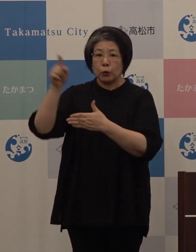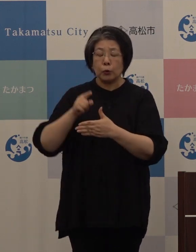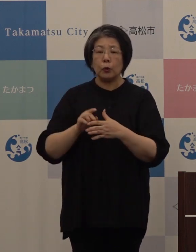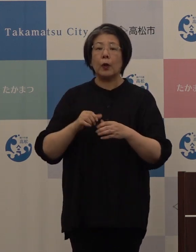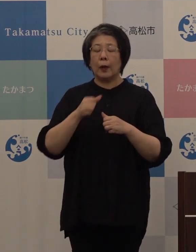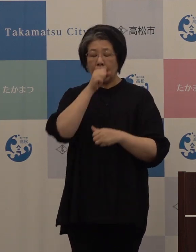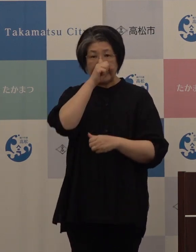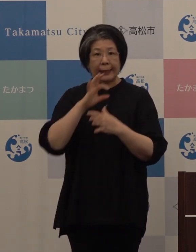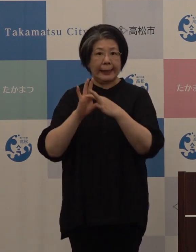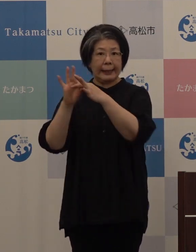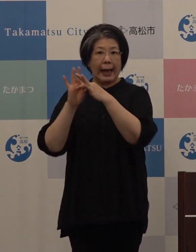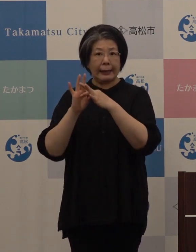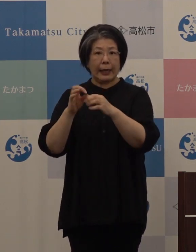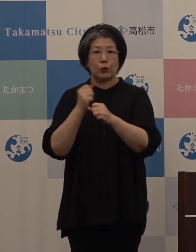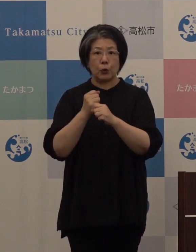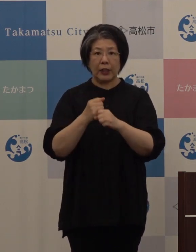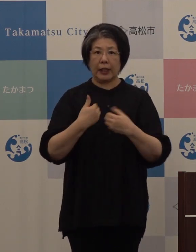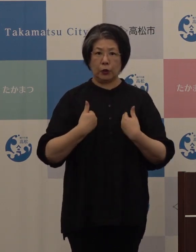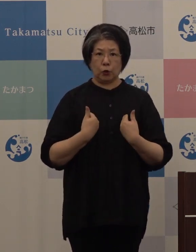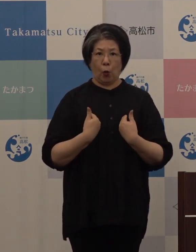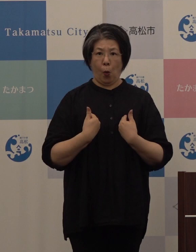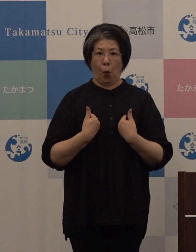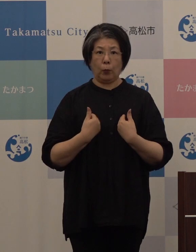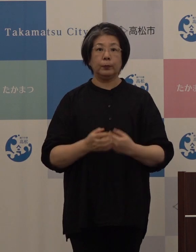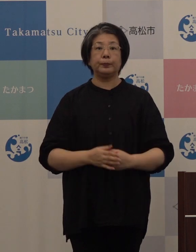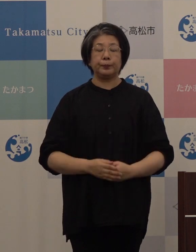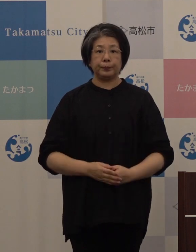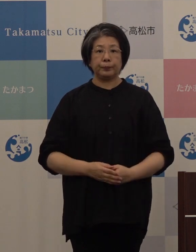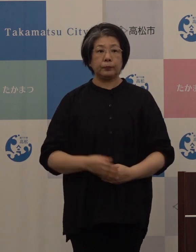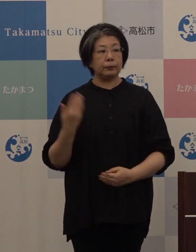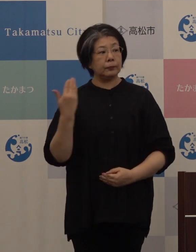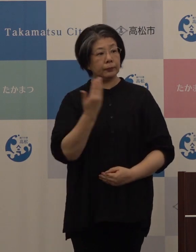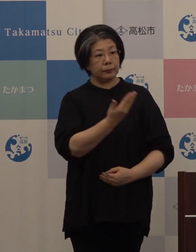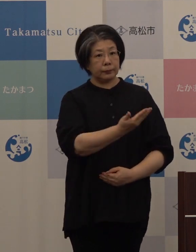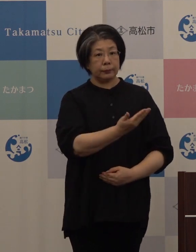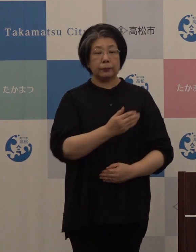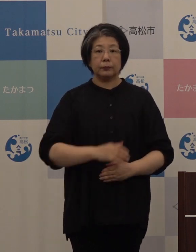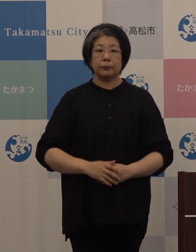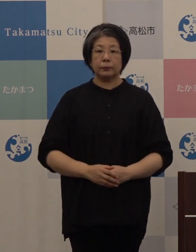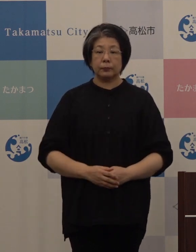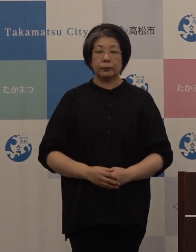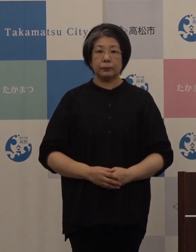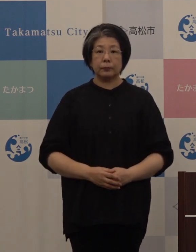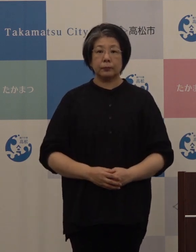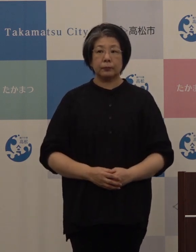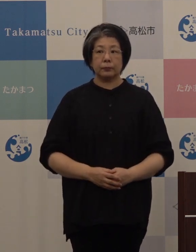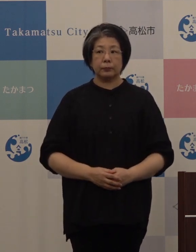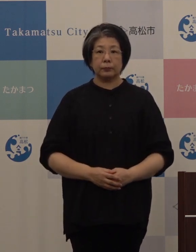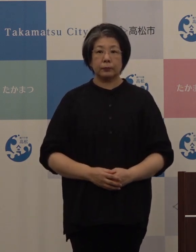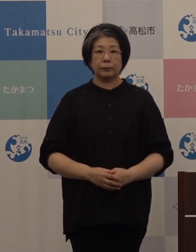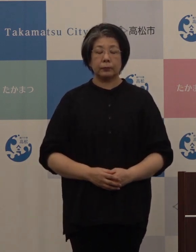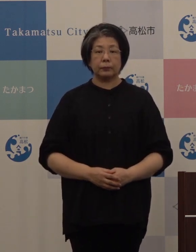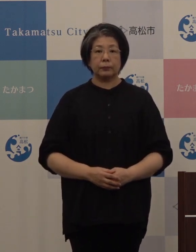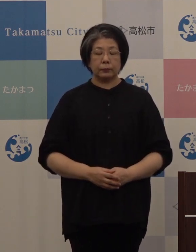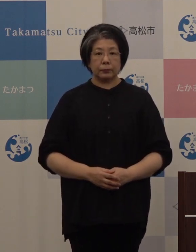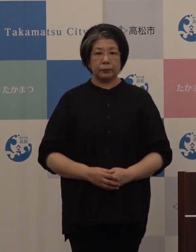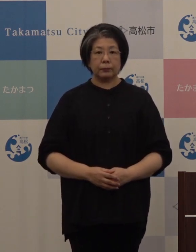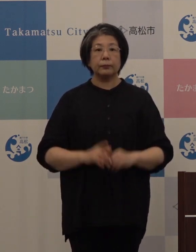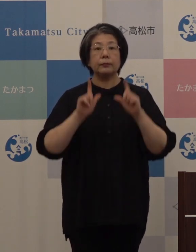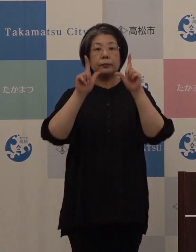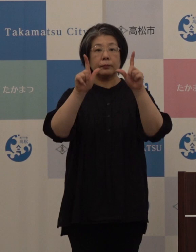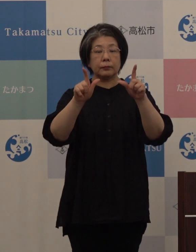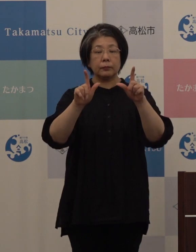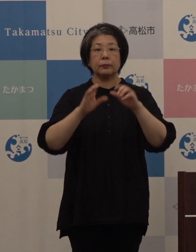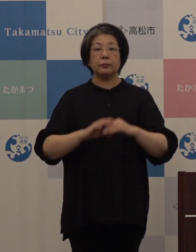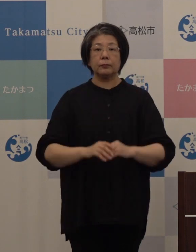ております。 市長、先ほどもおっしゃっていただいていると思うんですが、今回の市議の言動をどう感じていらっしゃいますか。